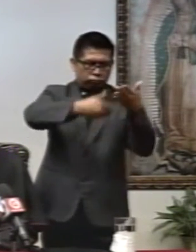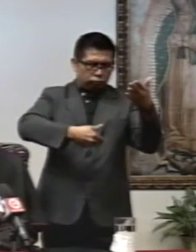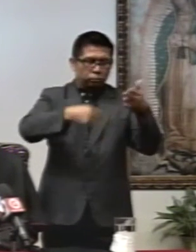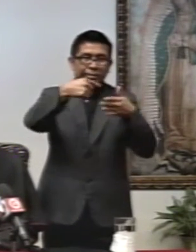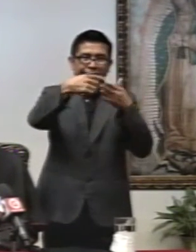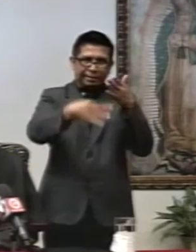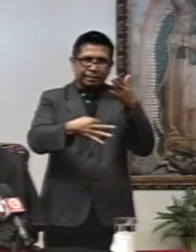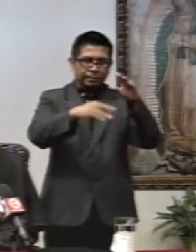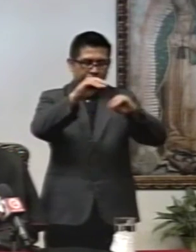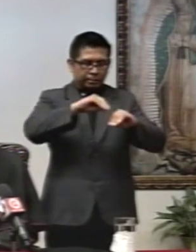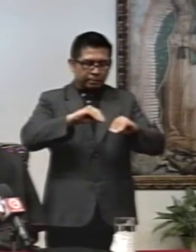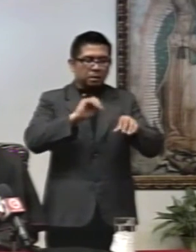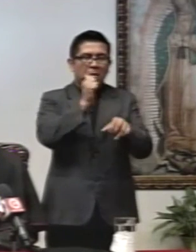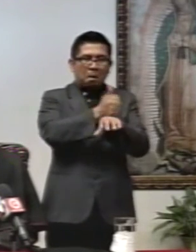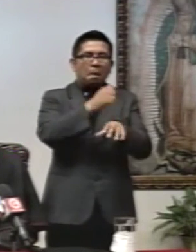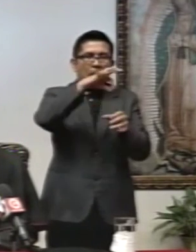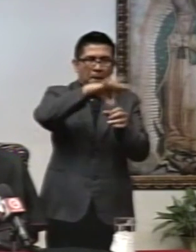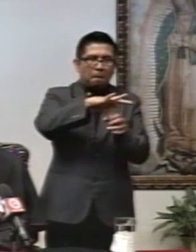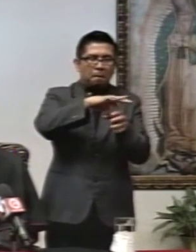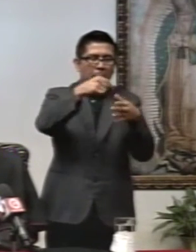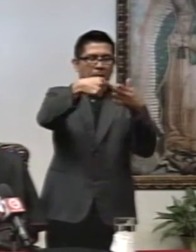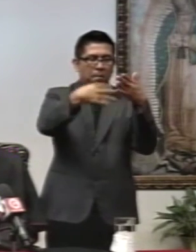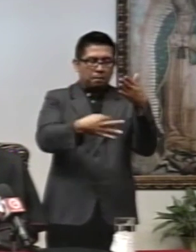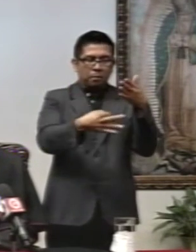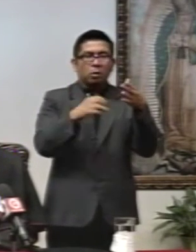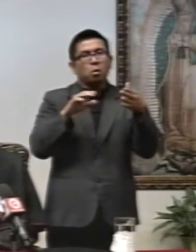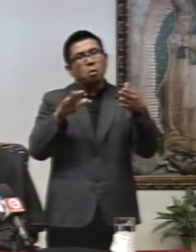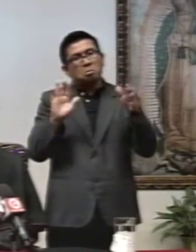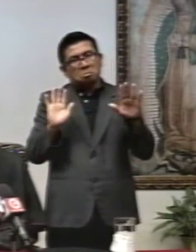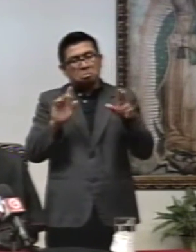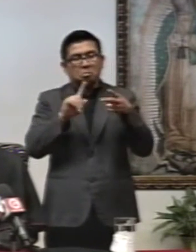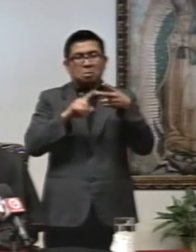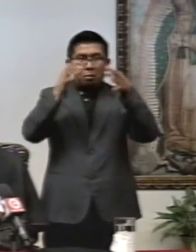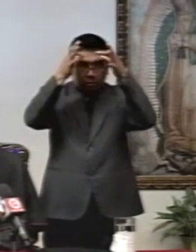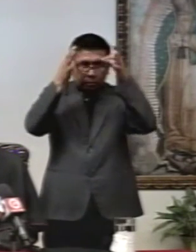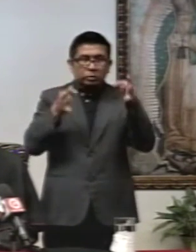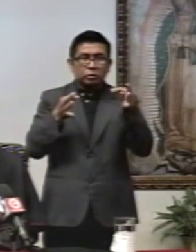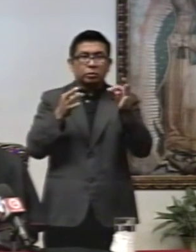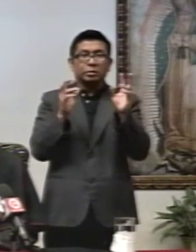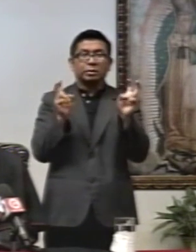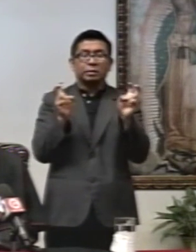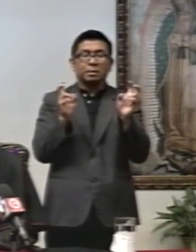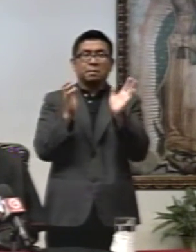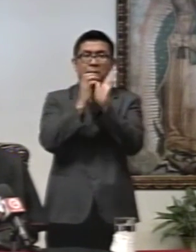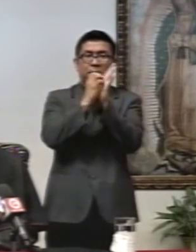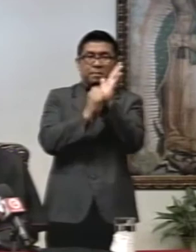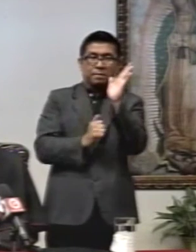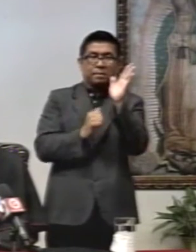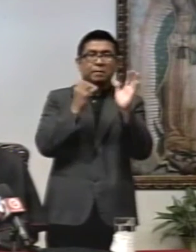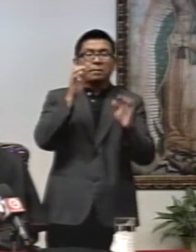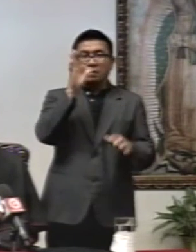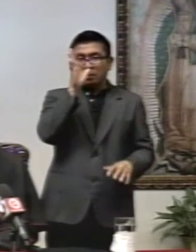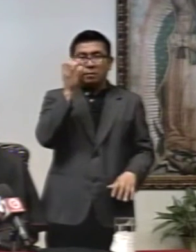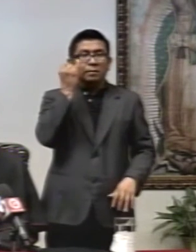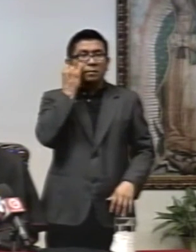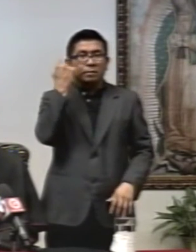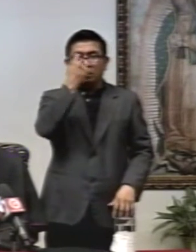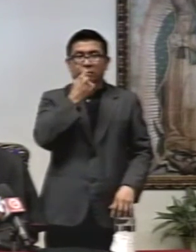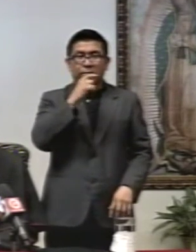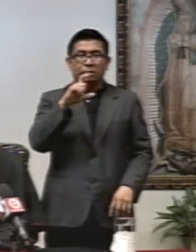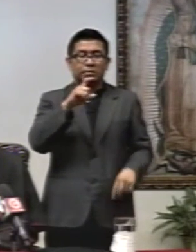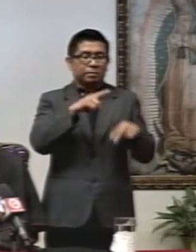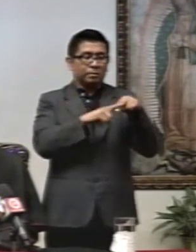leyes o se tomen medidas de corte fiscal, no se afecte a los más